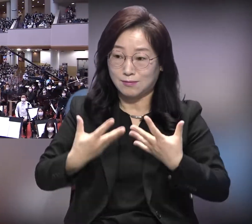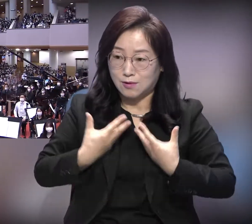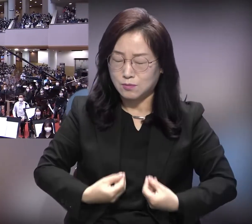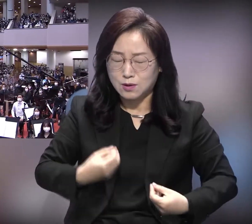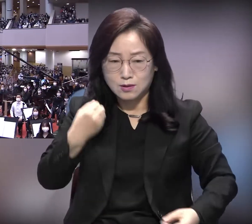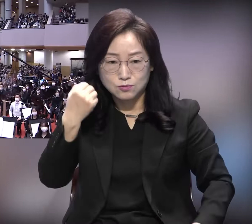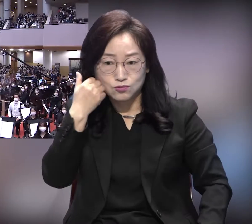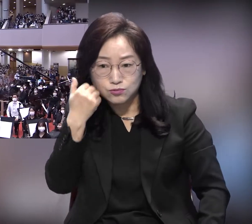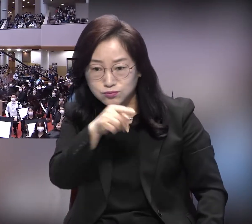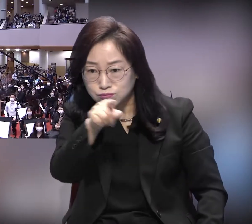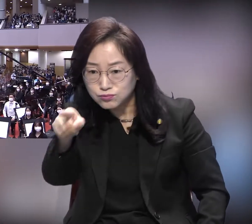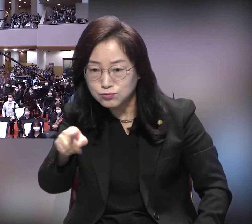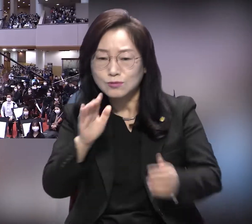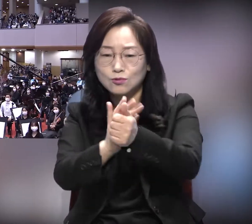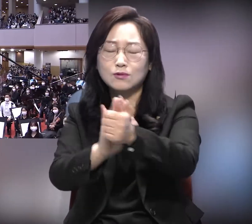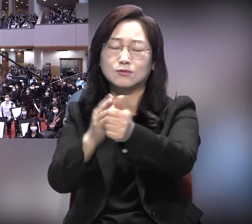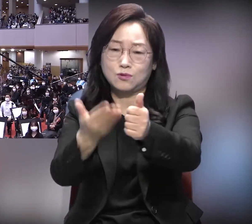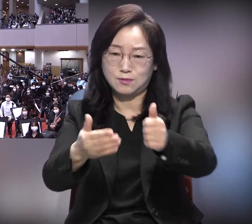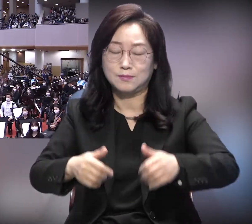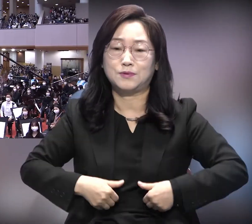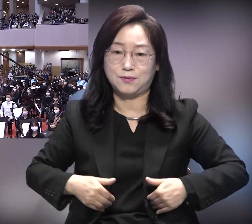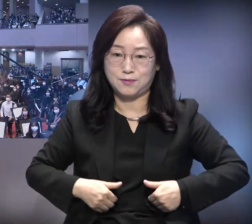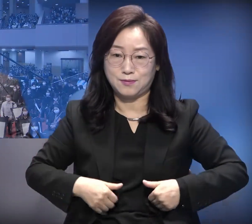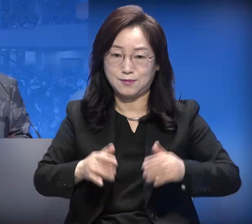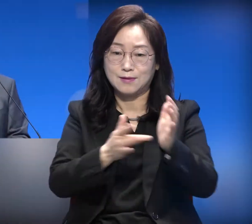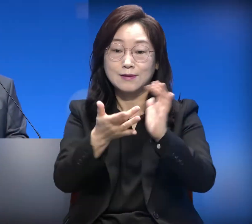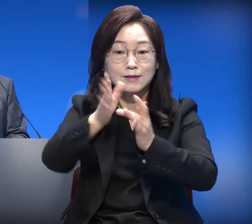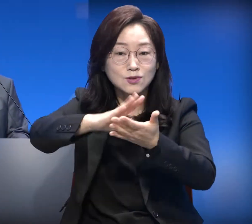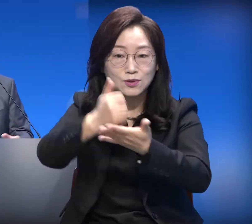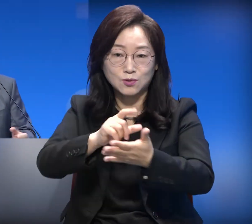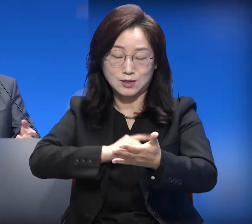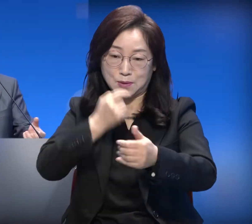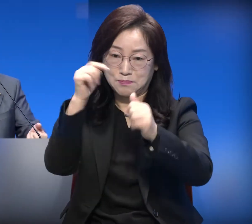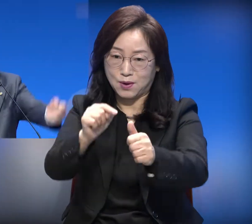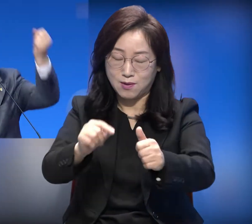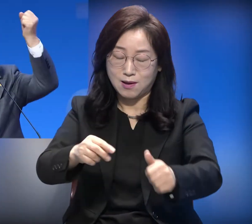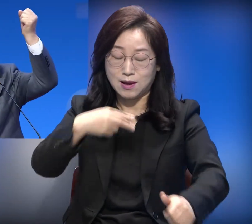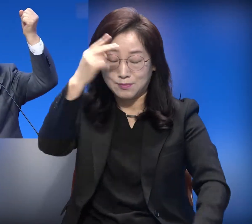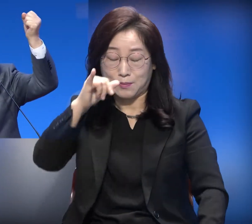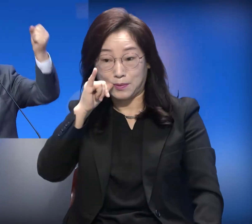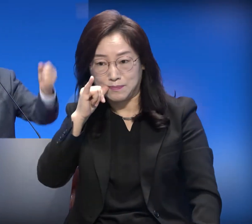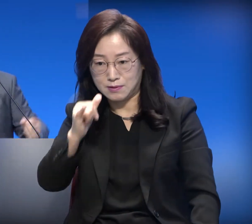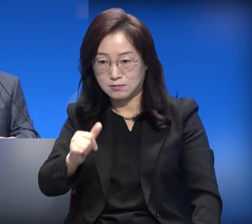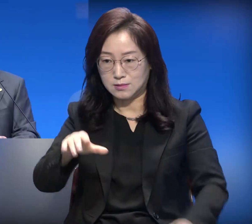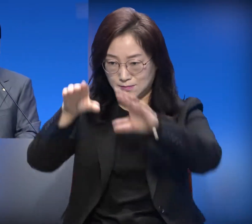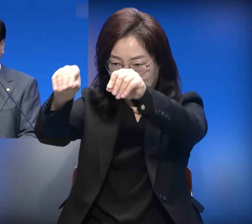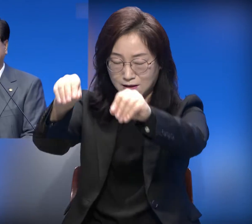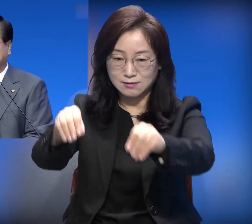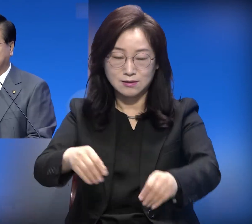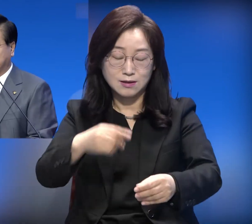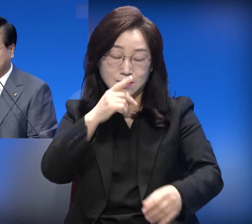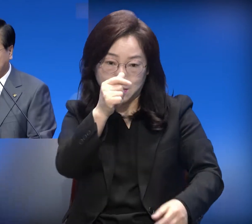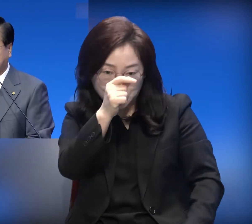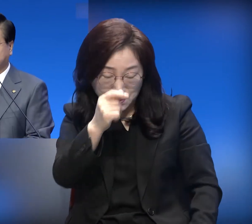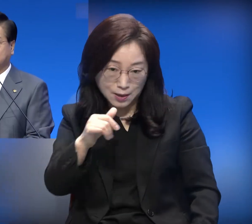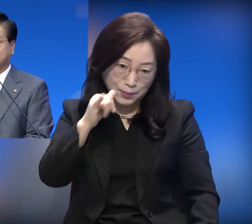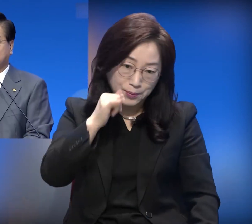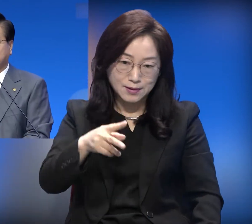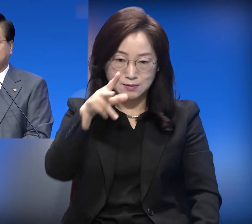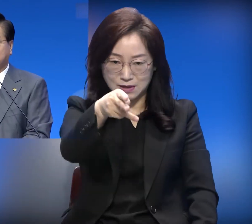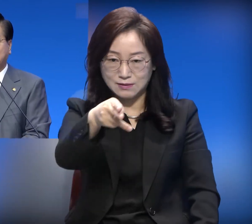사람들을 일으켜서야 되는 것입니다. 나사렛 예수 그리스도의 이름으로 명하노니 알코올 중독에 빠진 자여 일어나라. 도박 중독에 빠진 자여